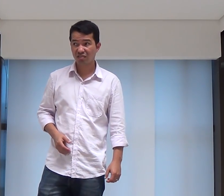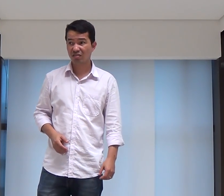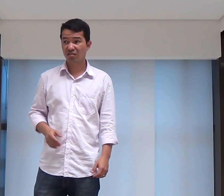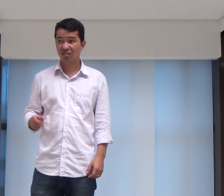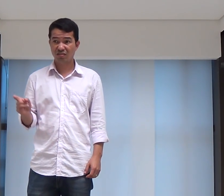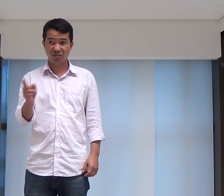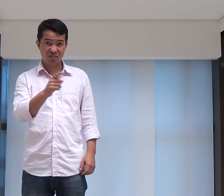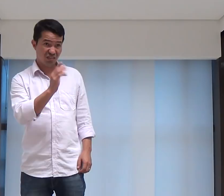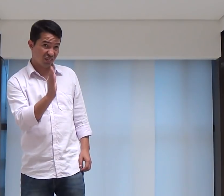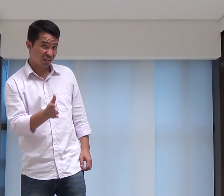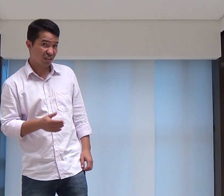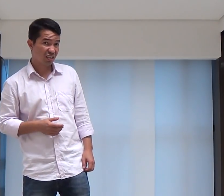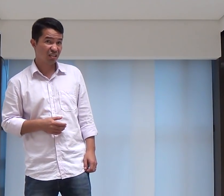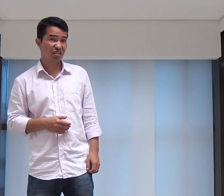Você já tem feito isso?